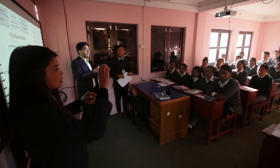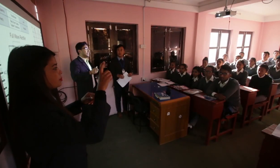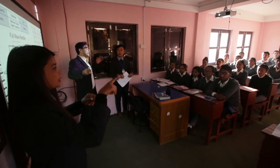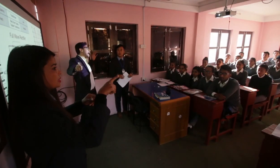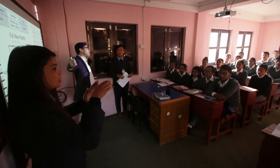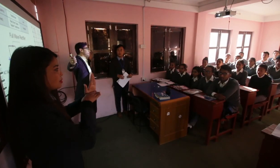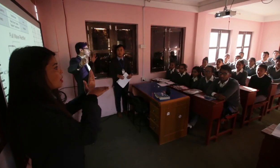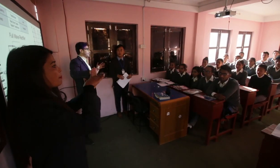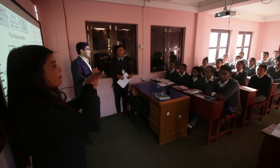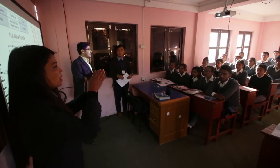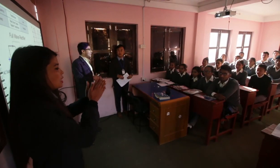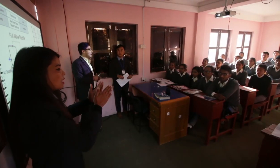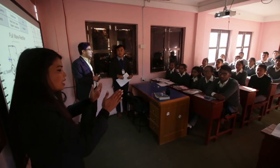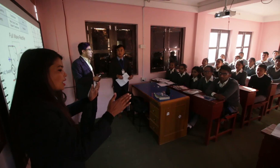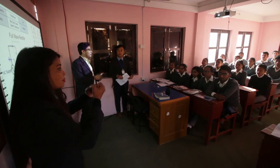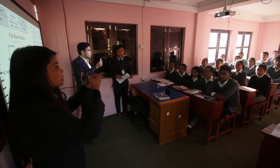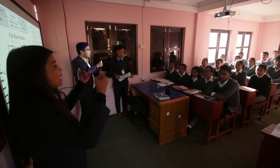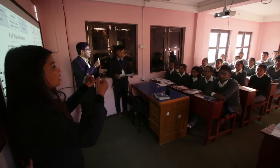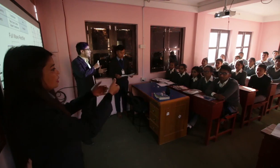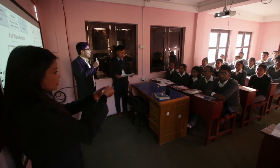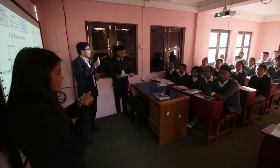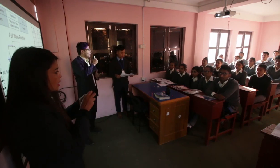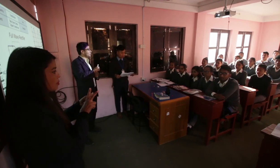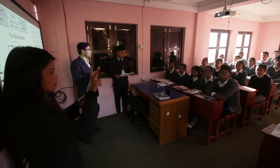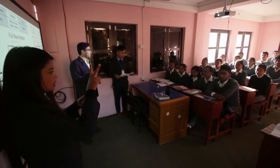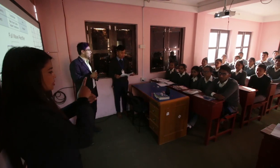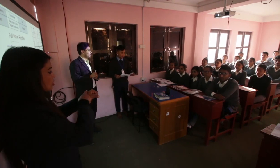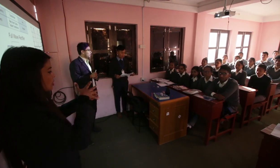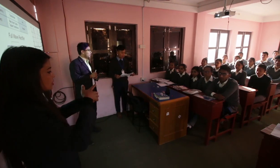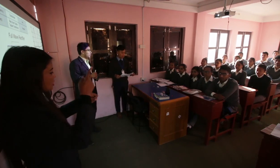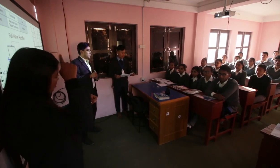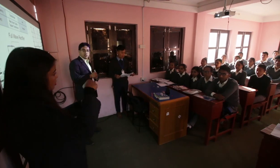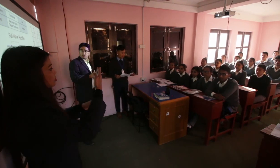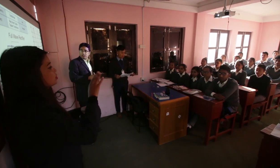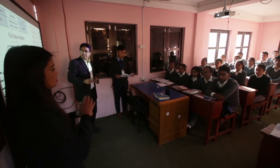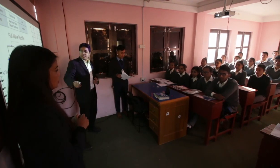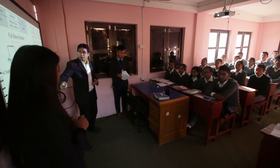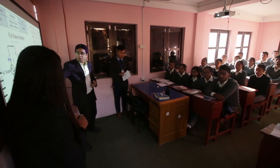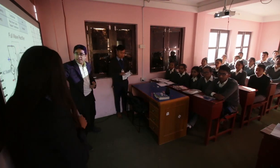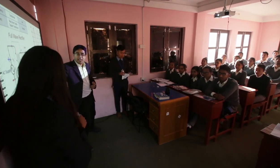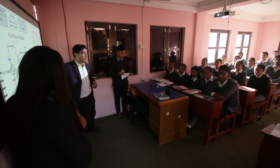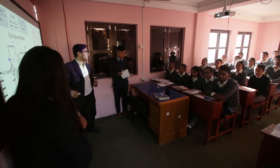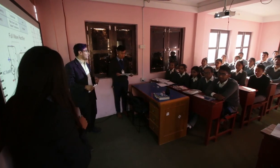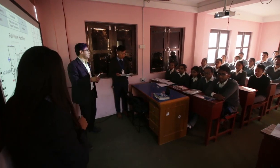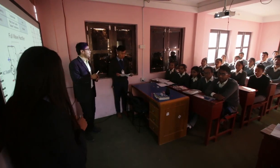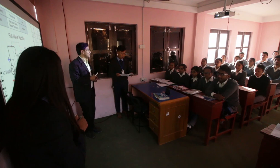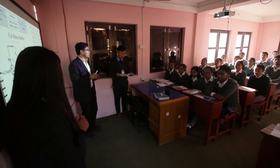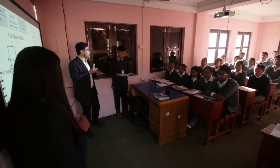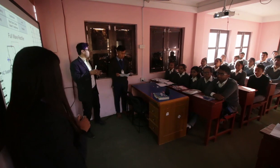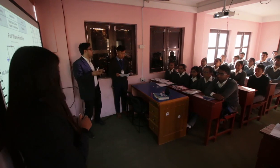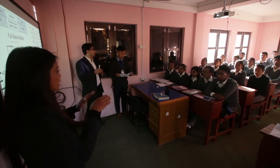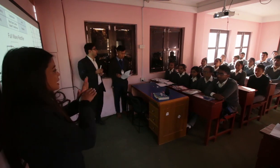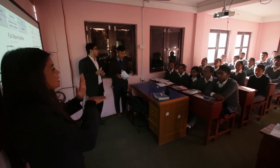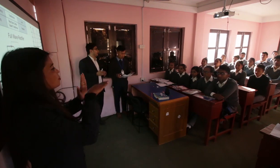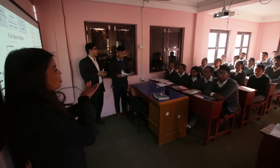दृष्टिकोणले हेर्ने गरिन्छ। तर उनीहरूको आवश्यकताको पहिचान गरी उनीहरूको क्षमता अनुसार